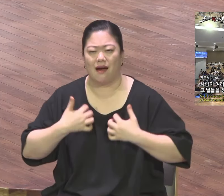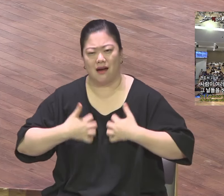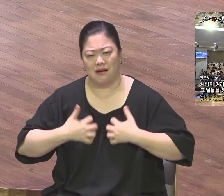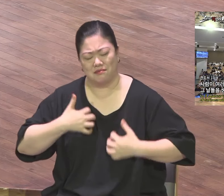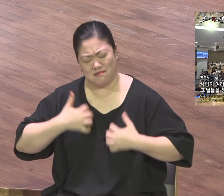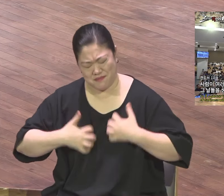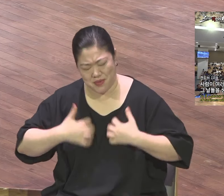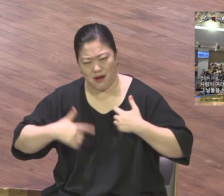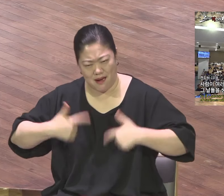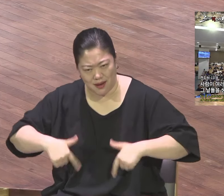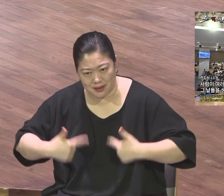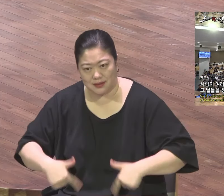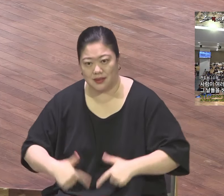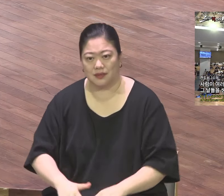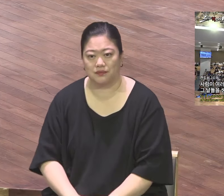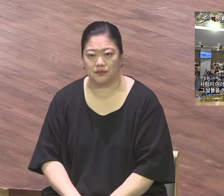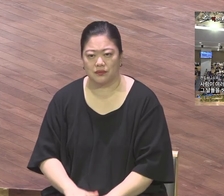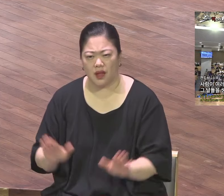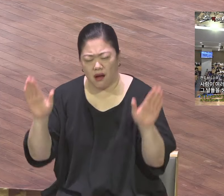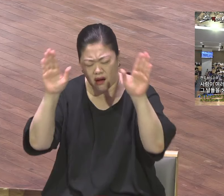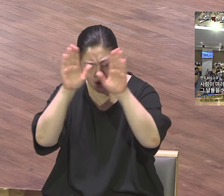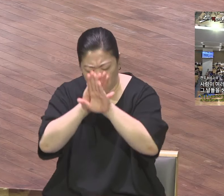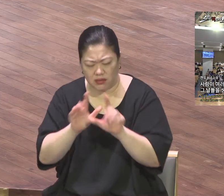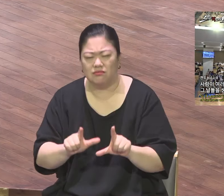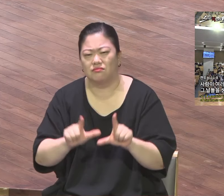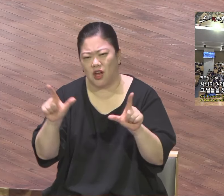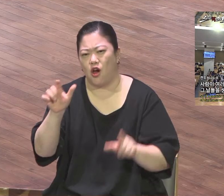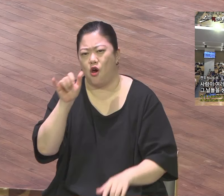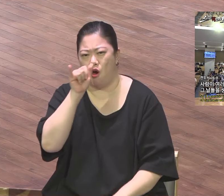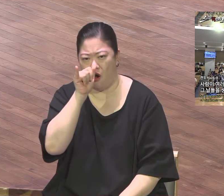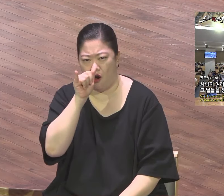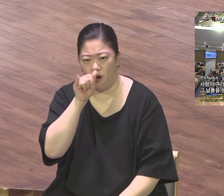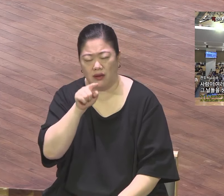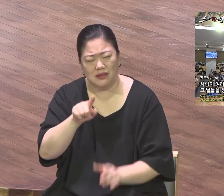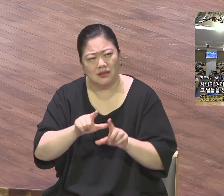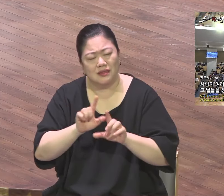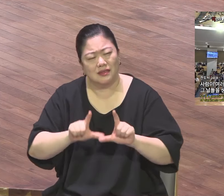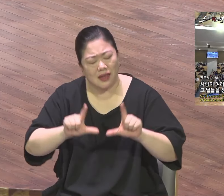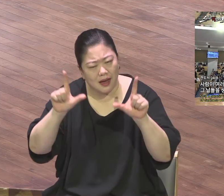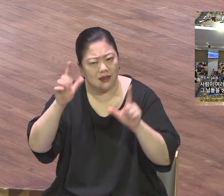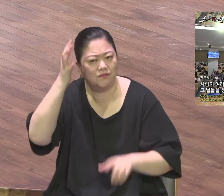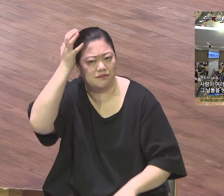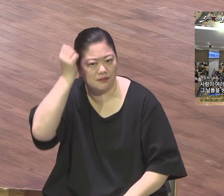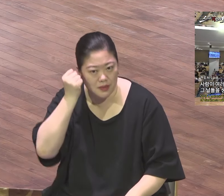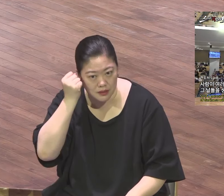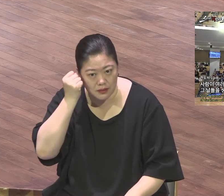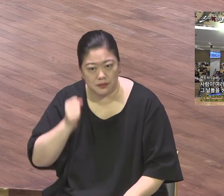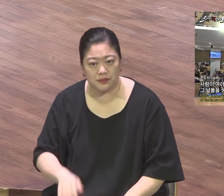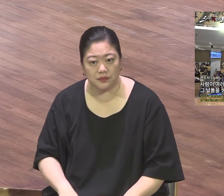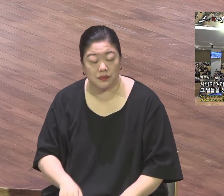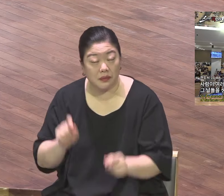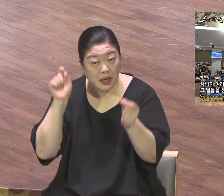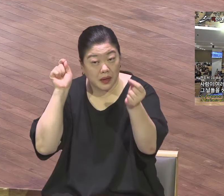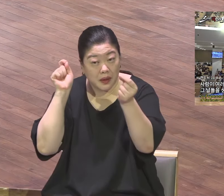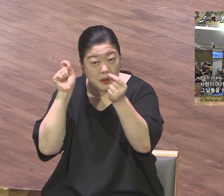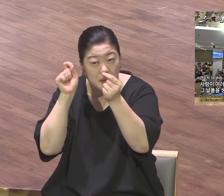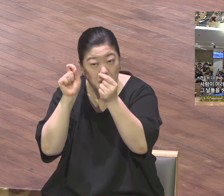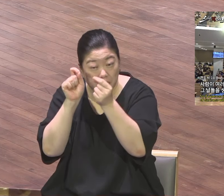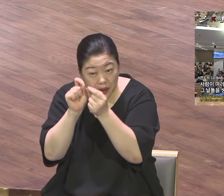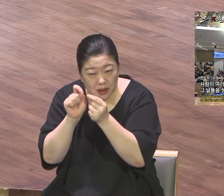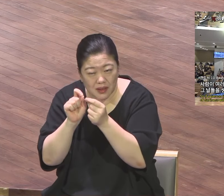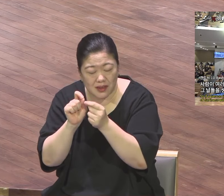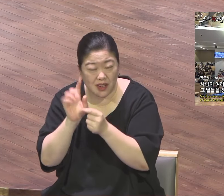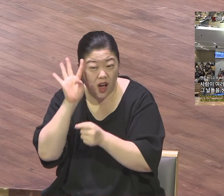즐거워할지로다. 그러나 캄캄한 날들이 많으리니 그날들을 생각할지로다. 다가올 일은 다